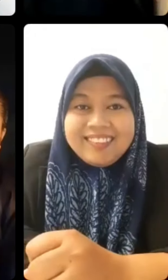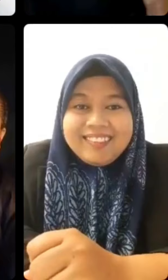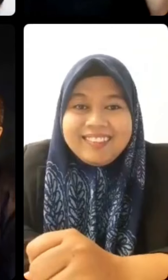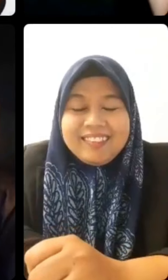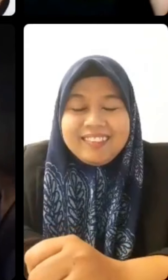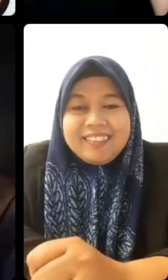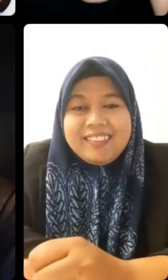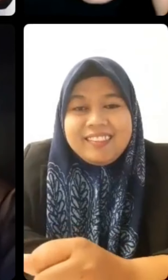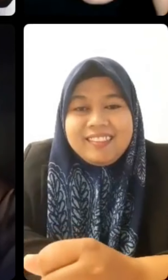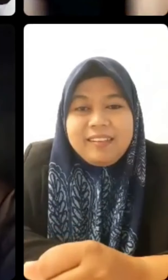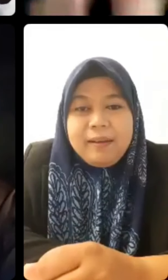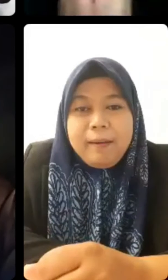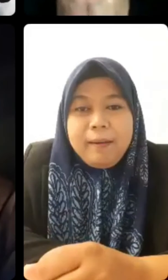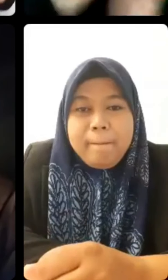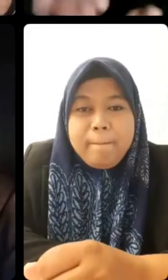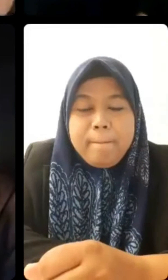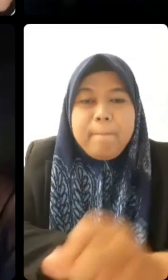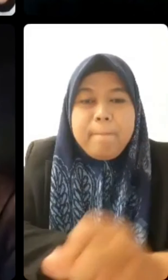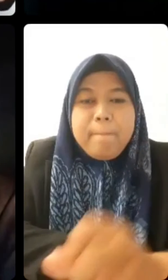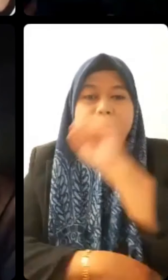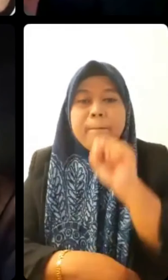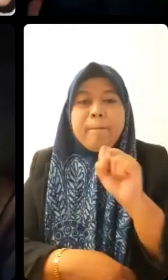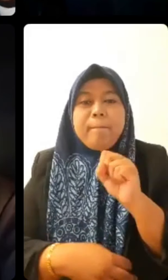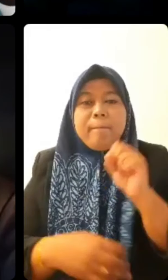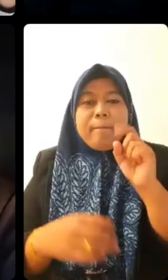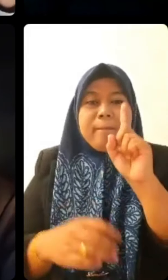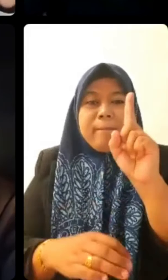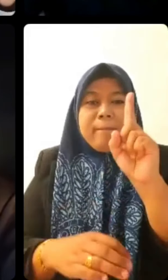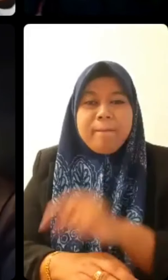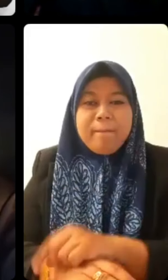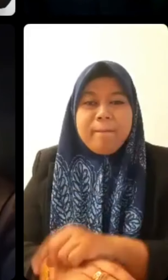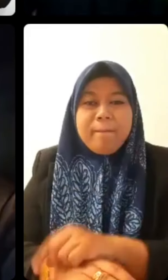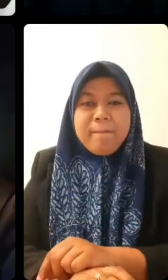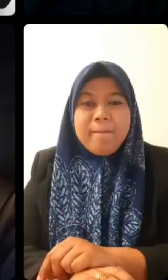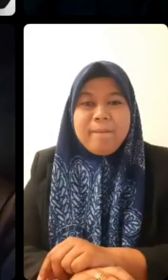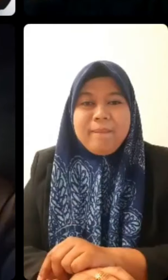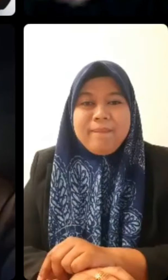okey, soalan ini ditunjuk khas kepada Cik Anis.